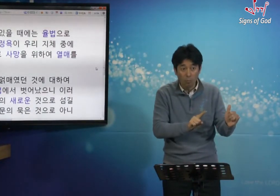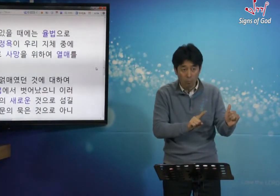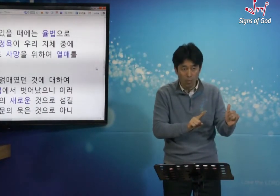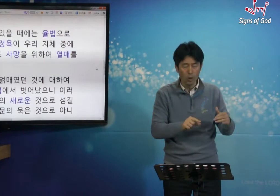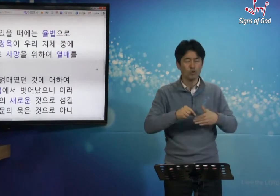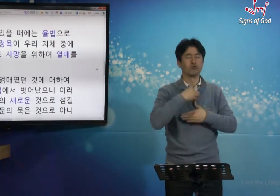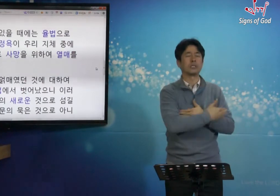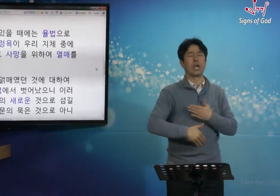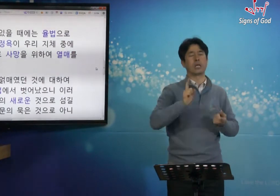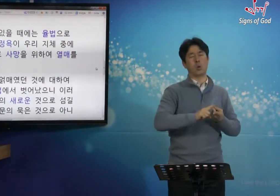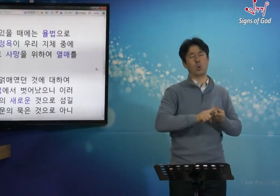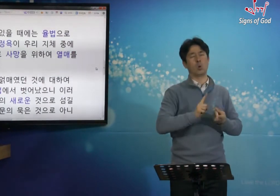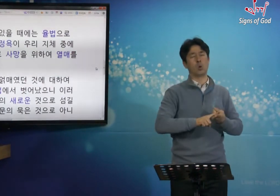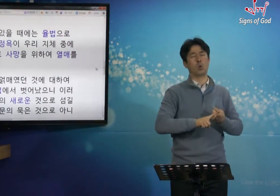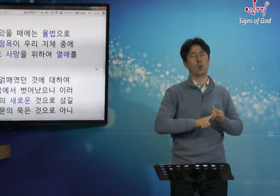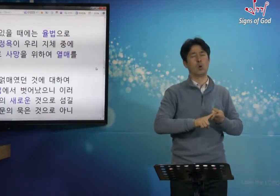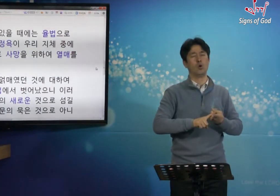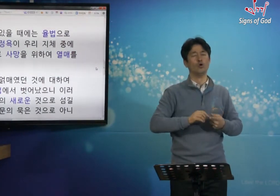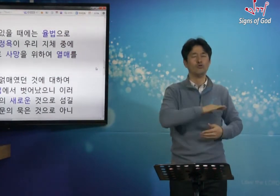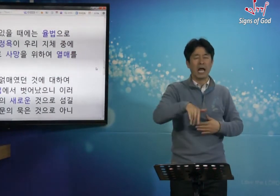율법에 대해서 살아가는 자,